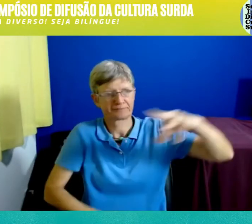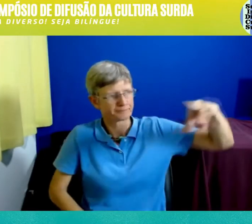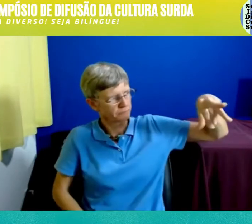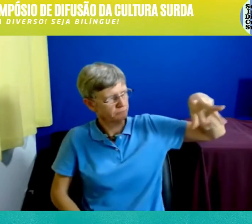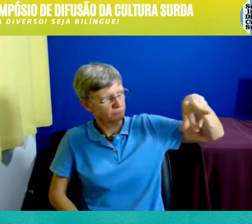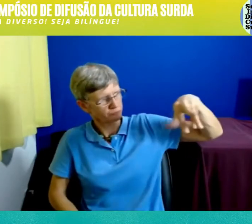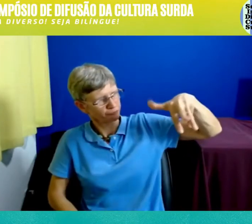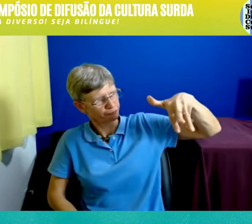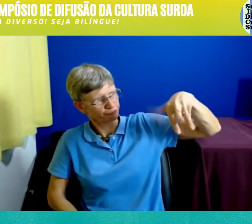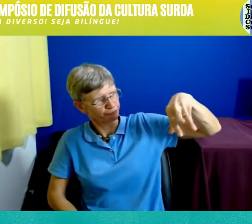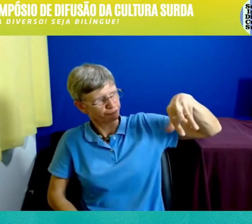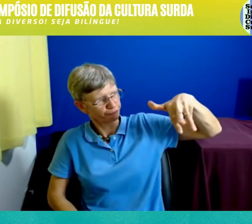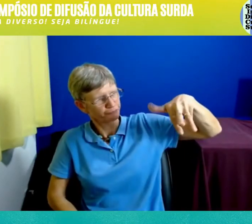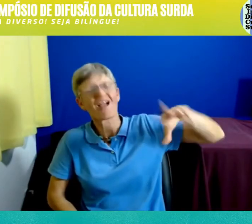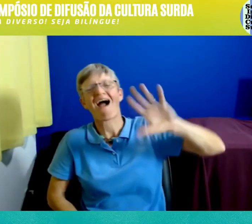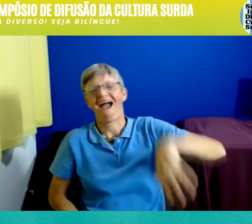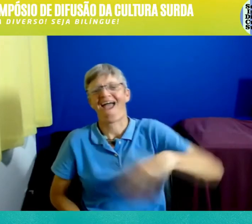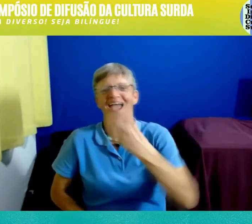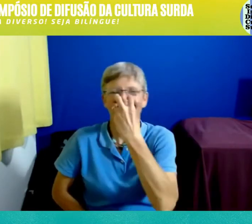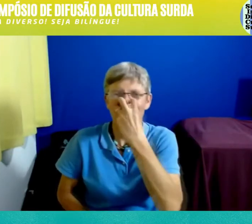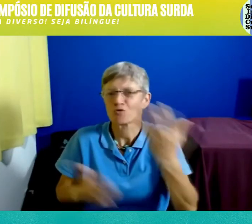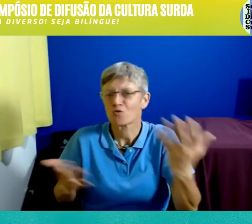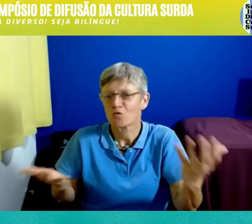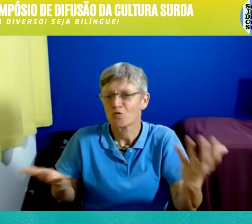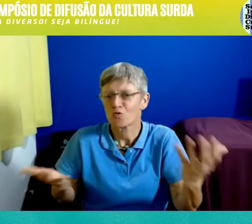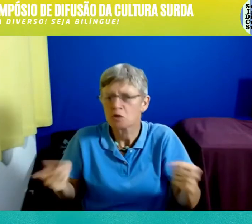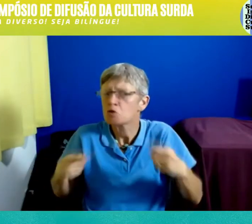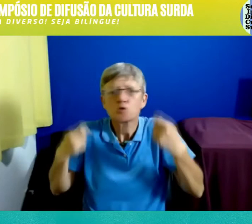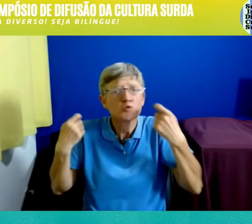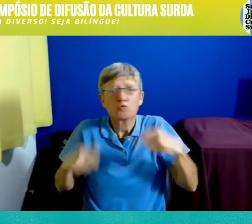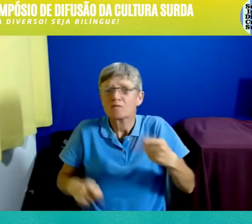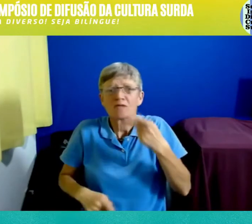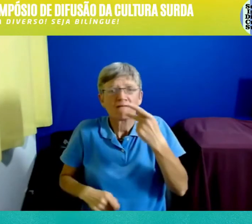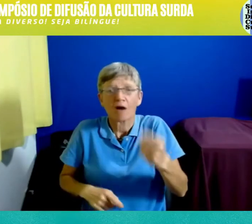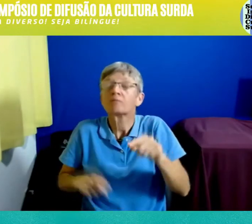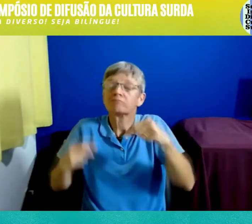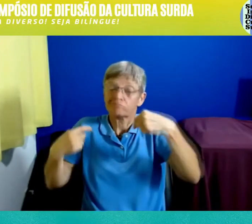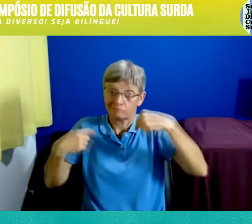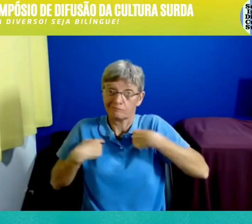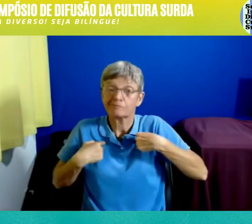que ele faz xixi. Então,